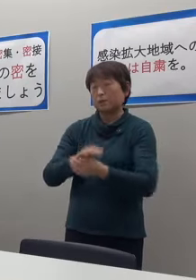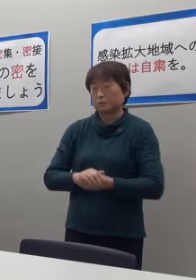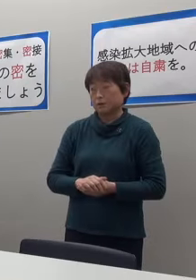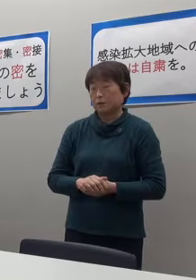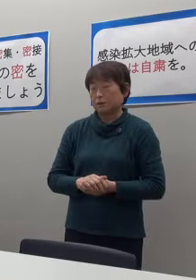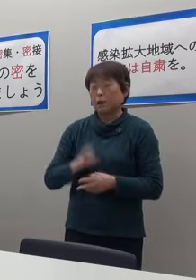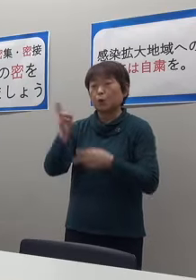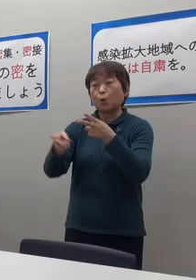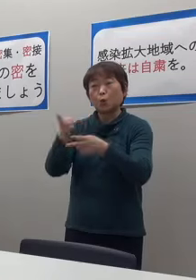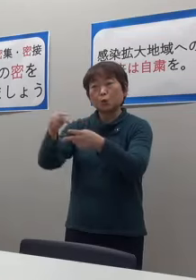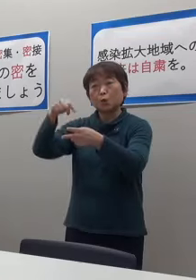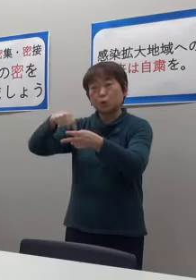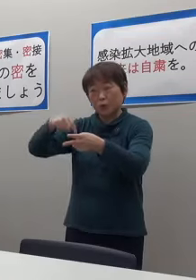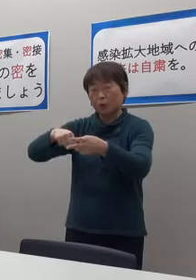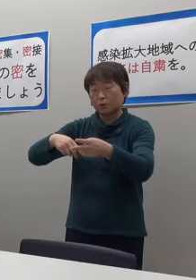で